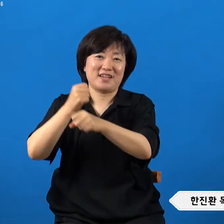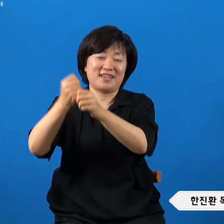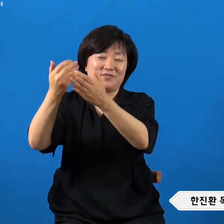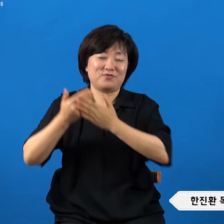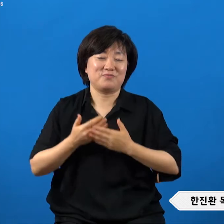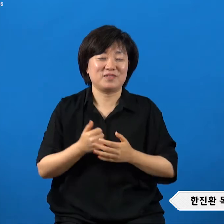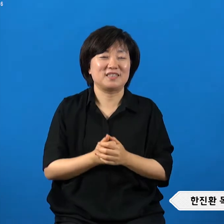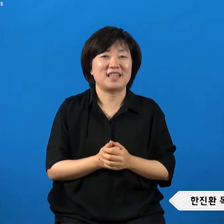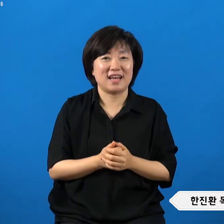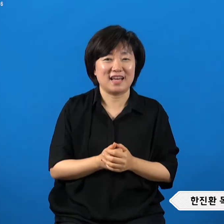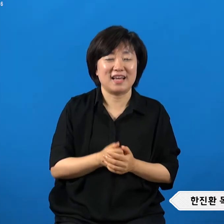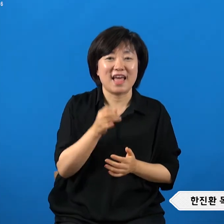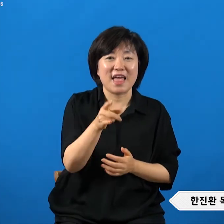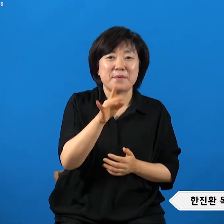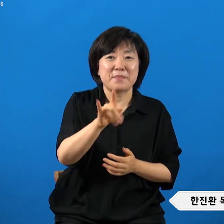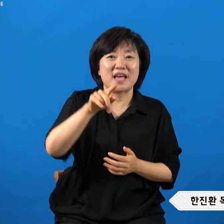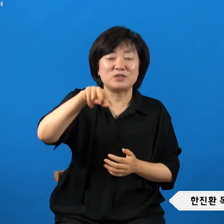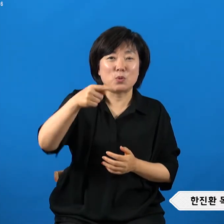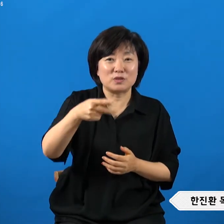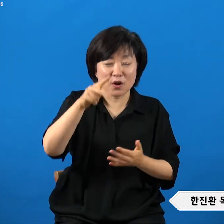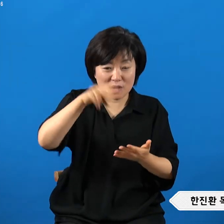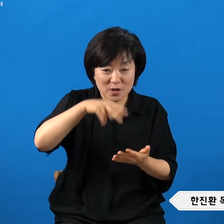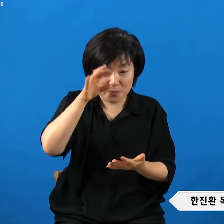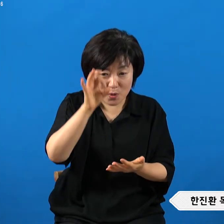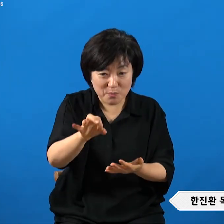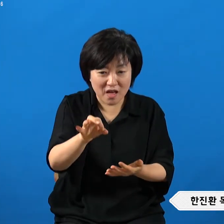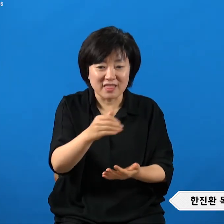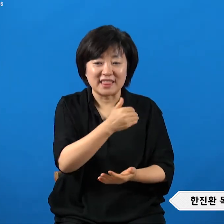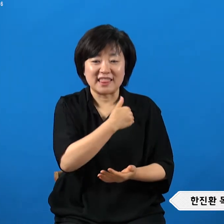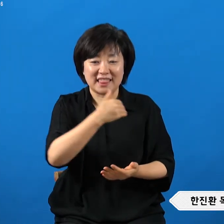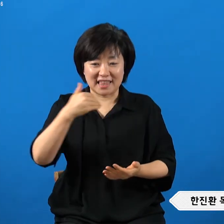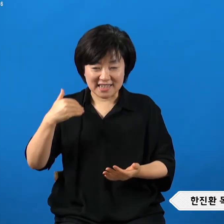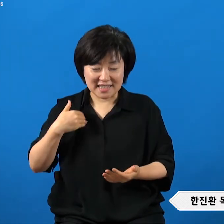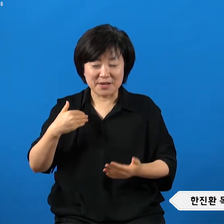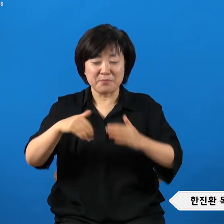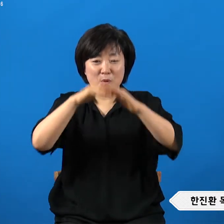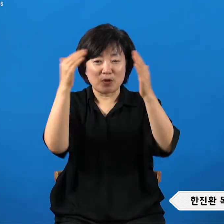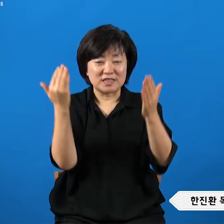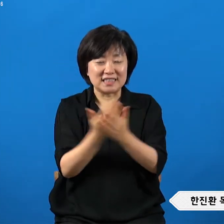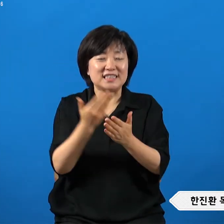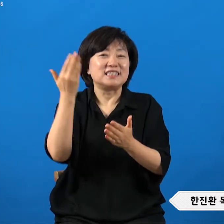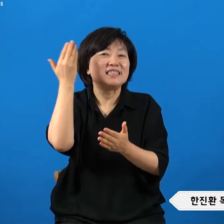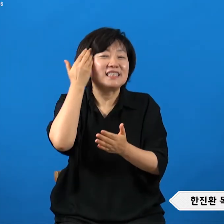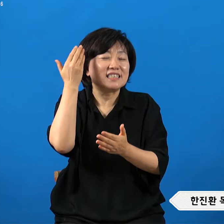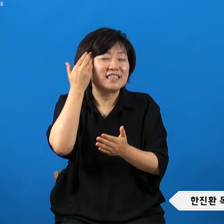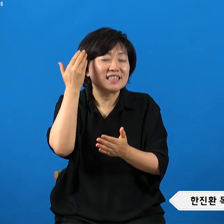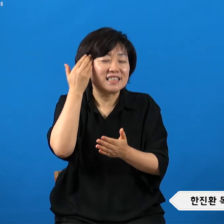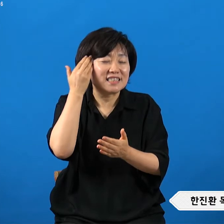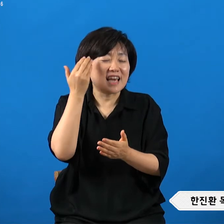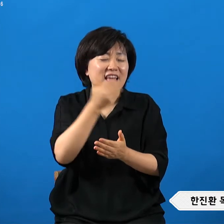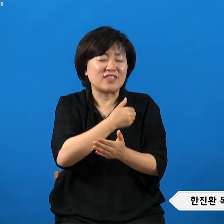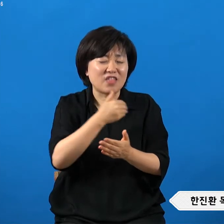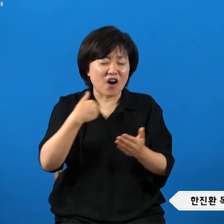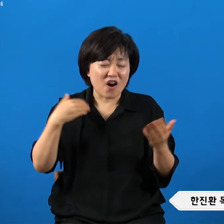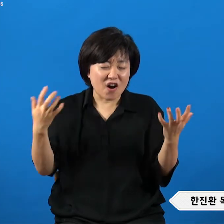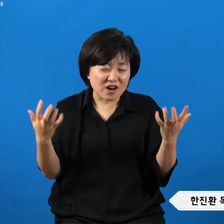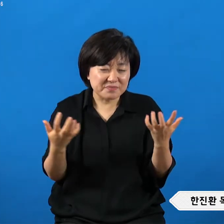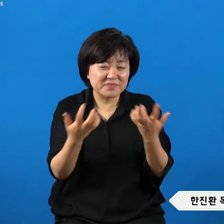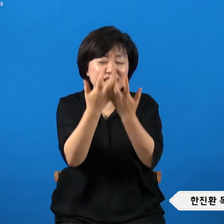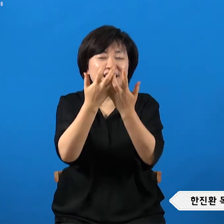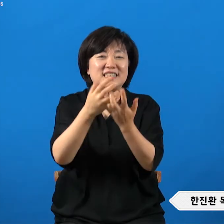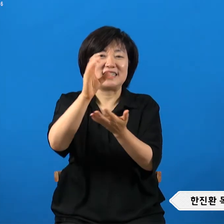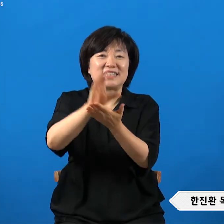보면 능히 모든 성도와 함께 지식에 넘치는 그리스도의 사랑을 알고,